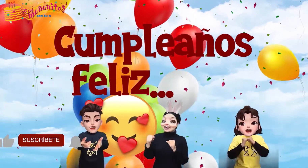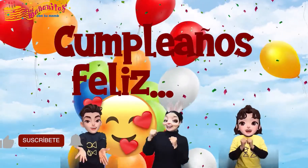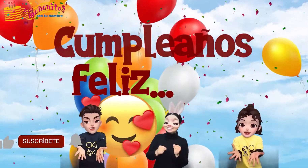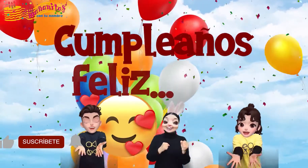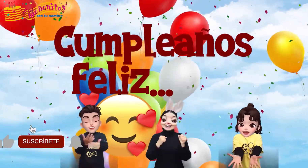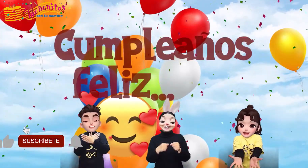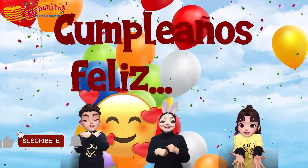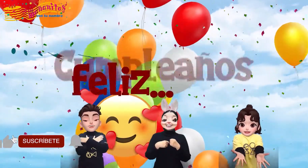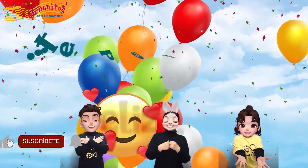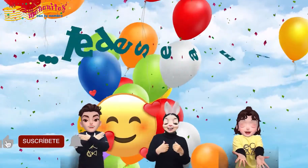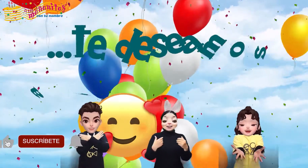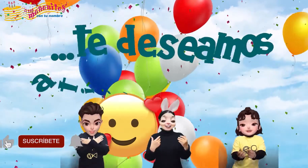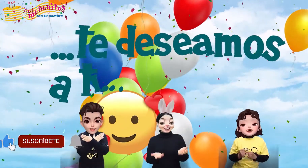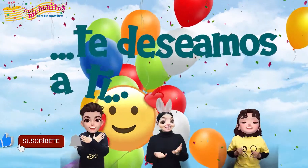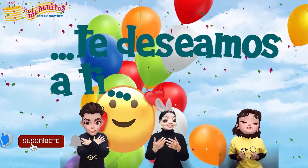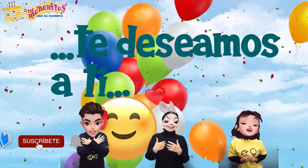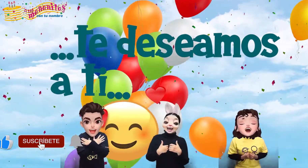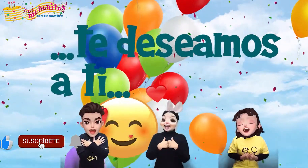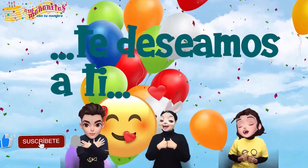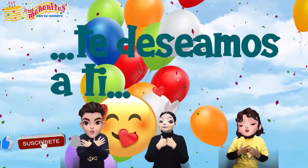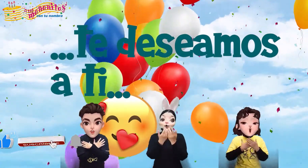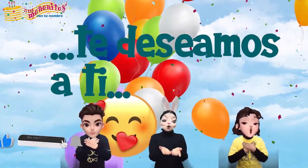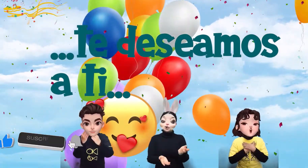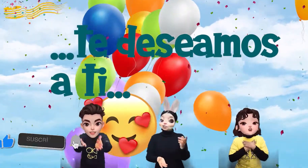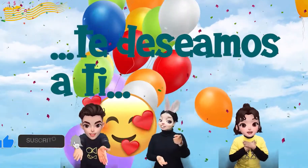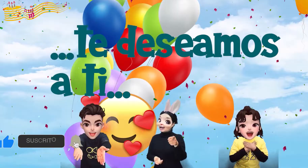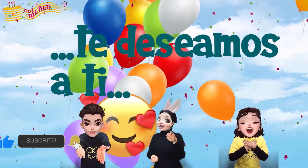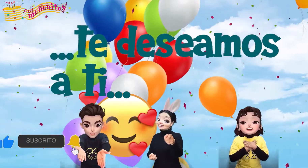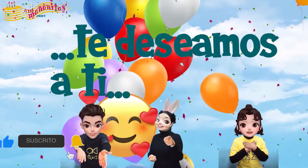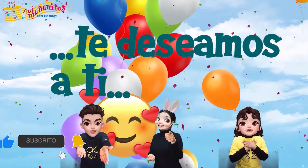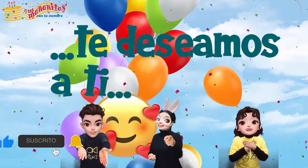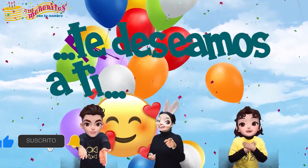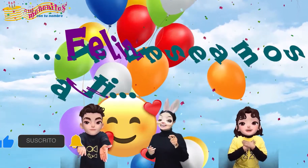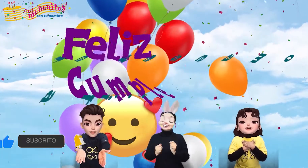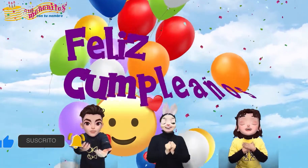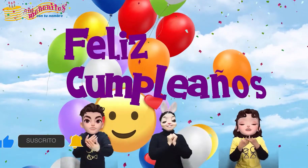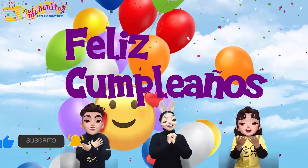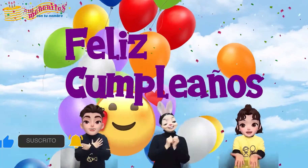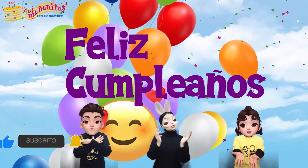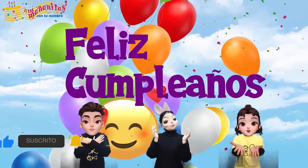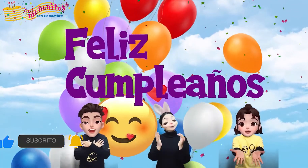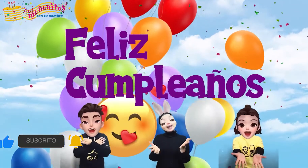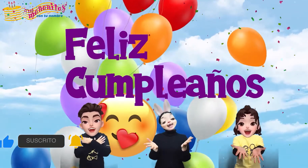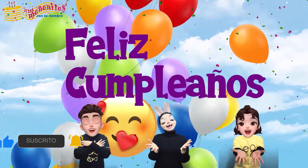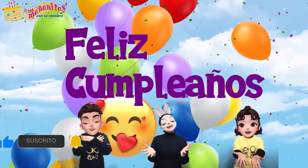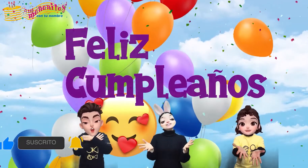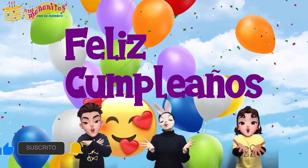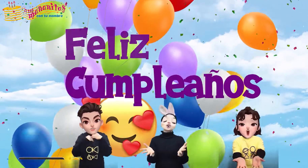feliz le deseamos a él